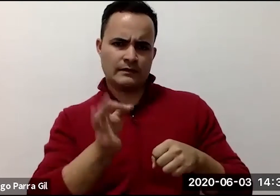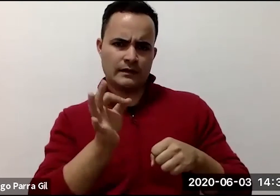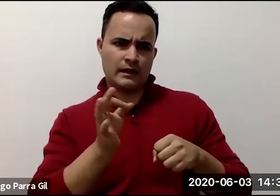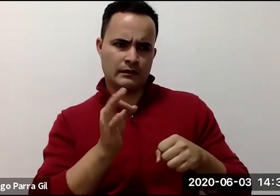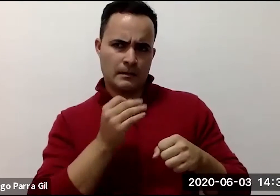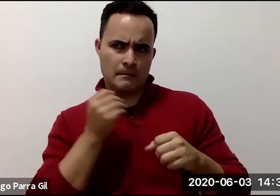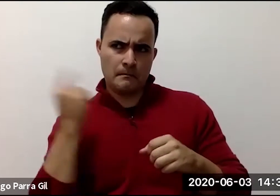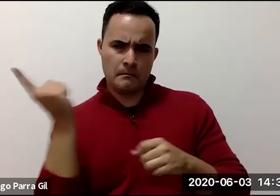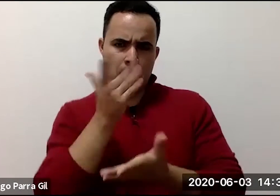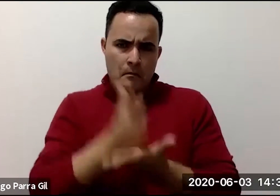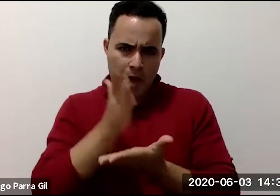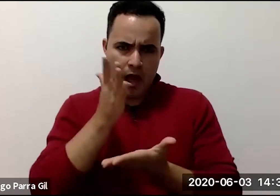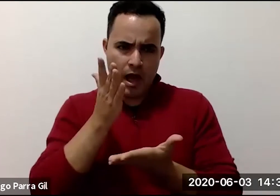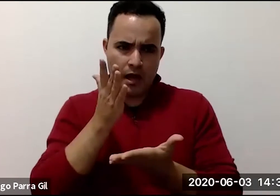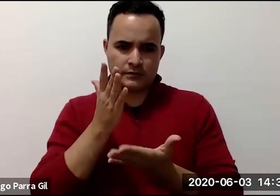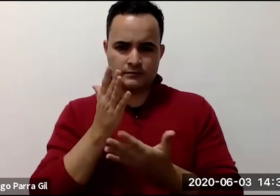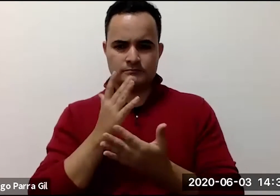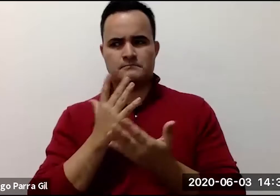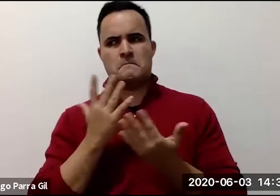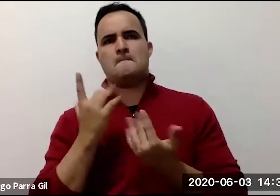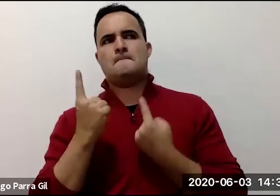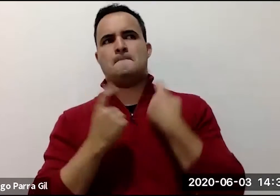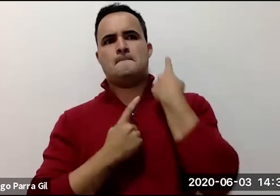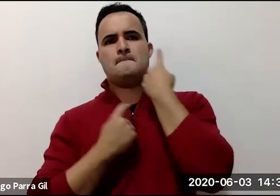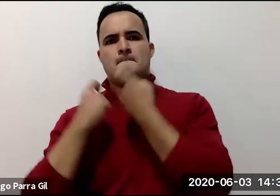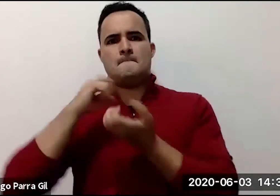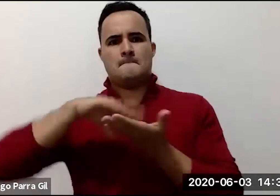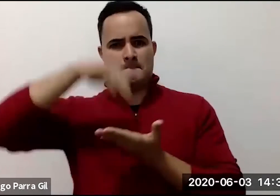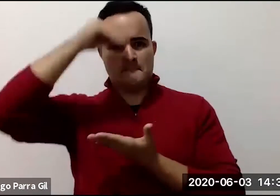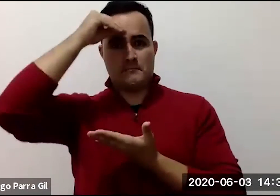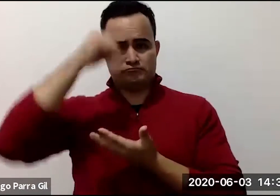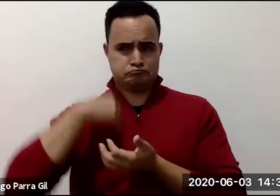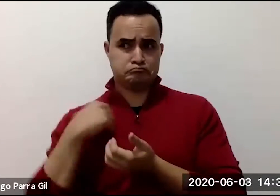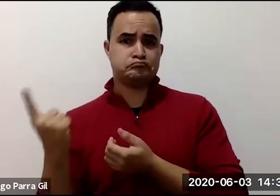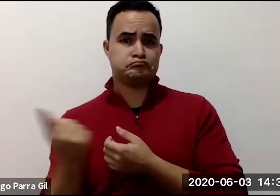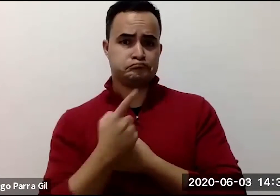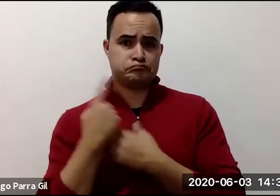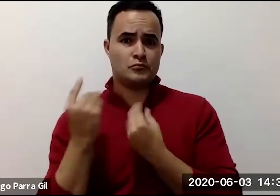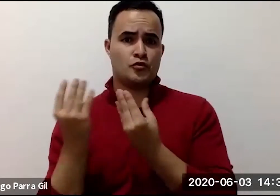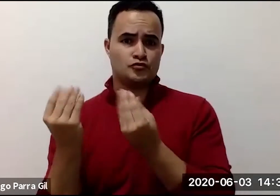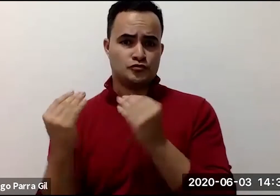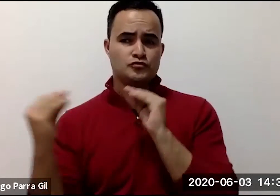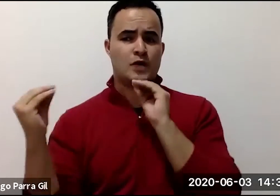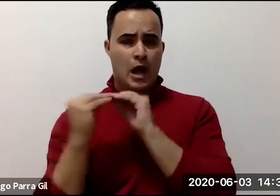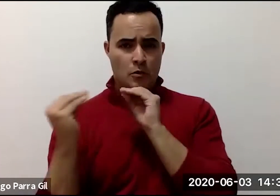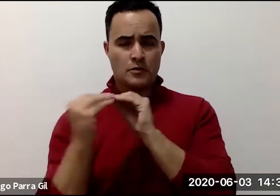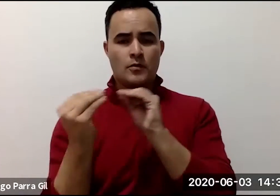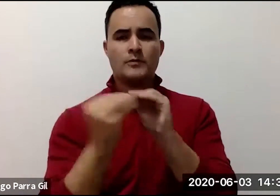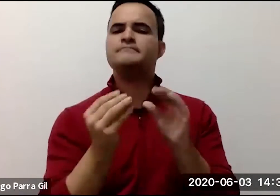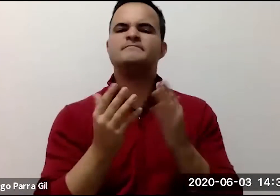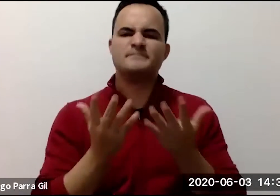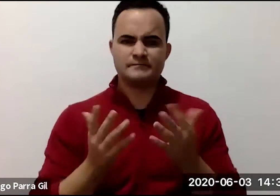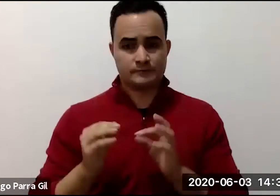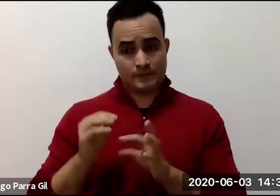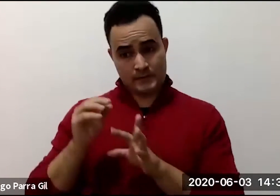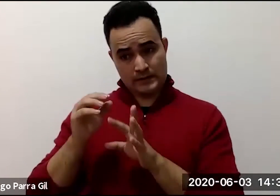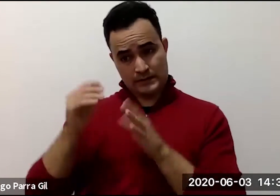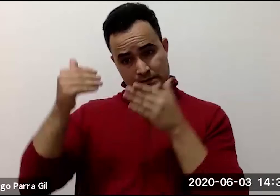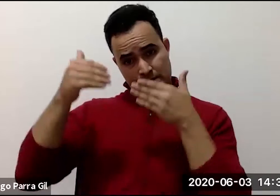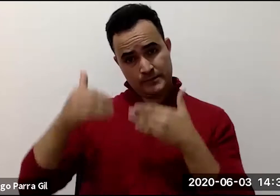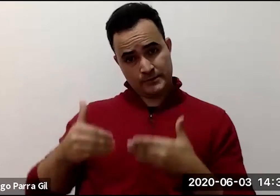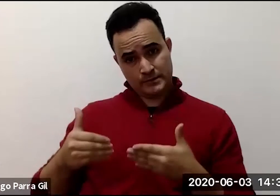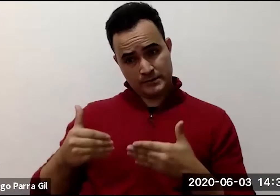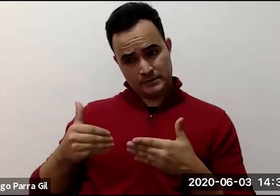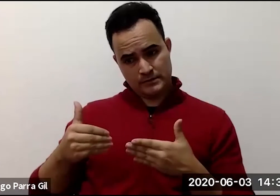pues es algo compartido, que pues la discapacidad permite que la responsabilidad no